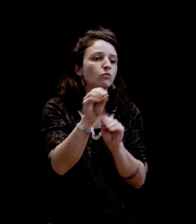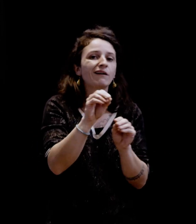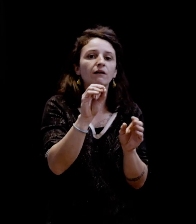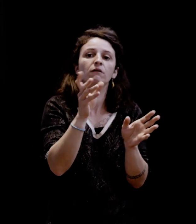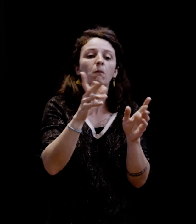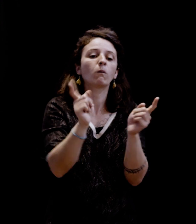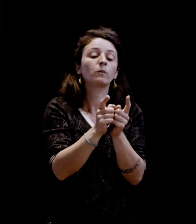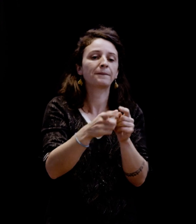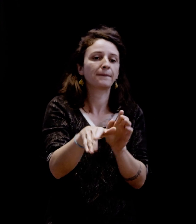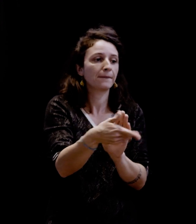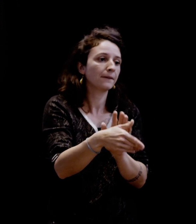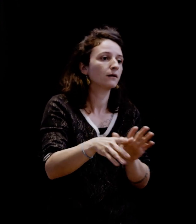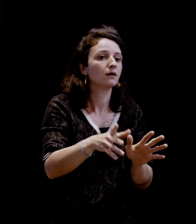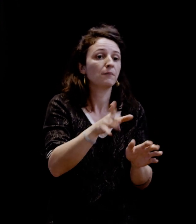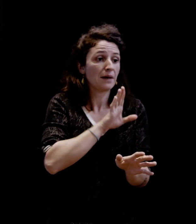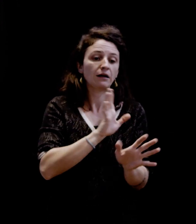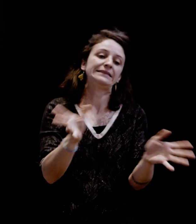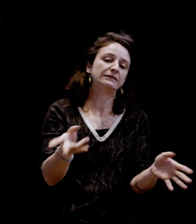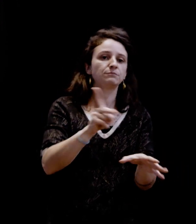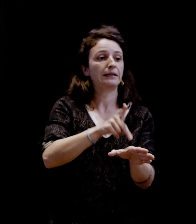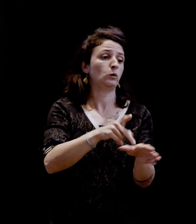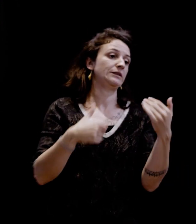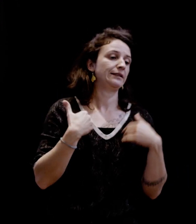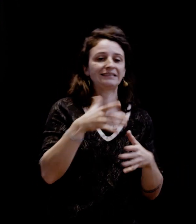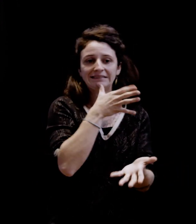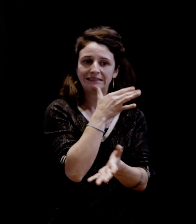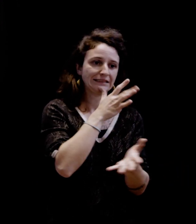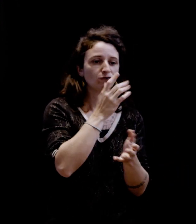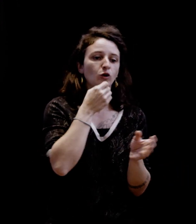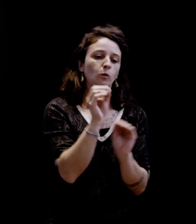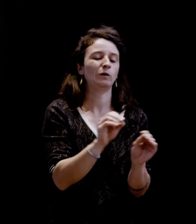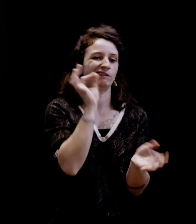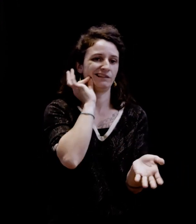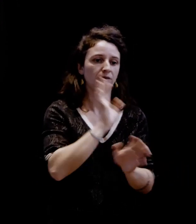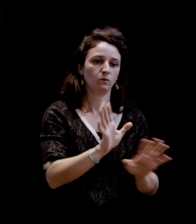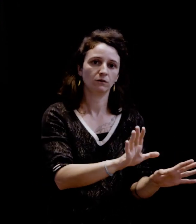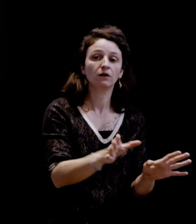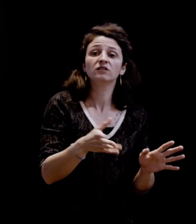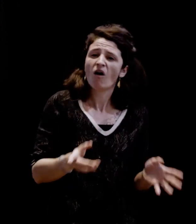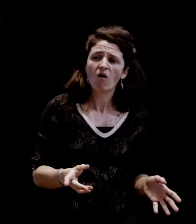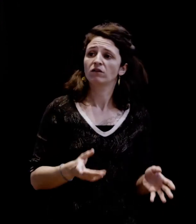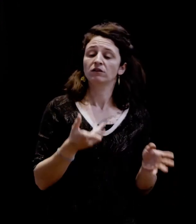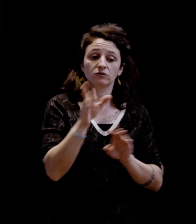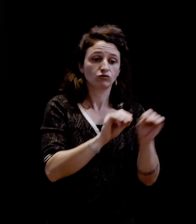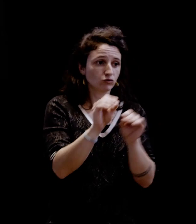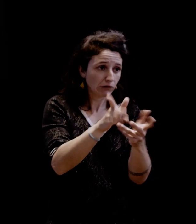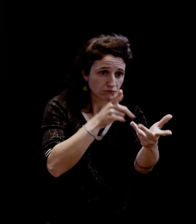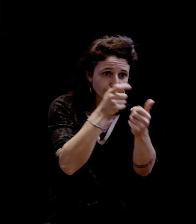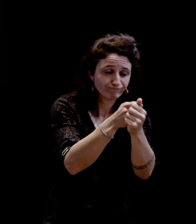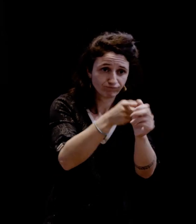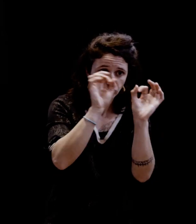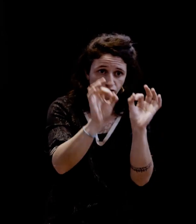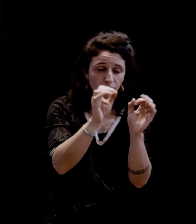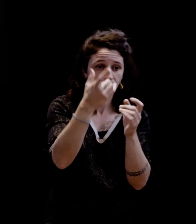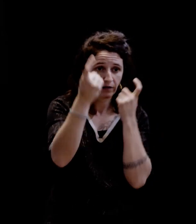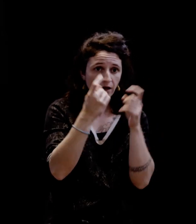cheap, parce qu'il y a une pathologie, même si c'est une pathologie compliquée. Mais on fait des soins raisonnés, pour ne pas que ce soin soit un acte de violence